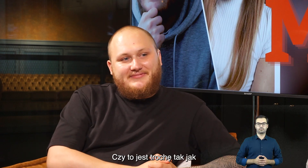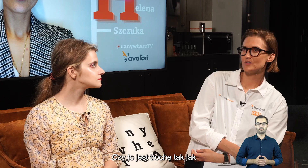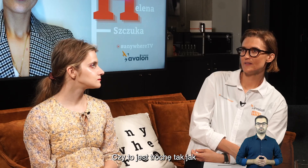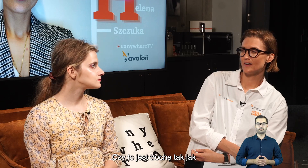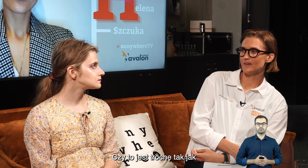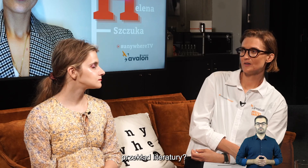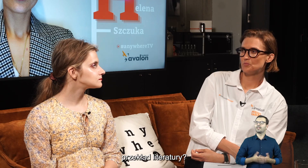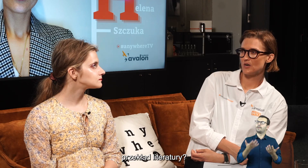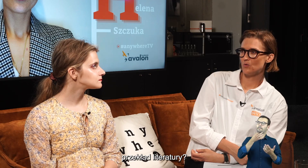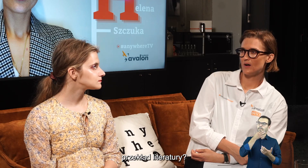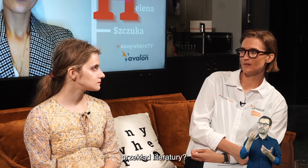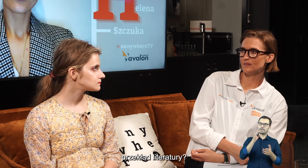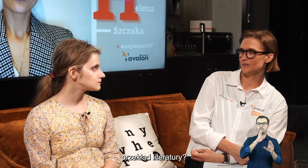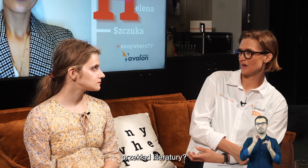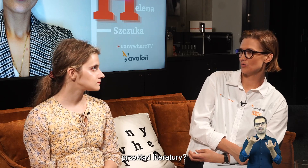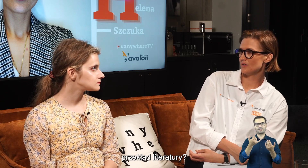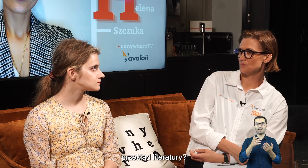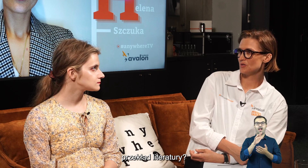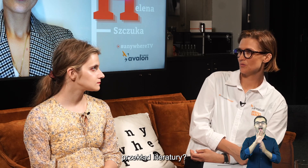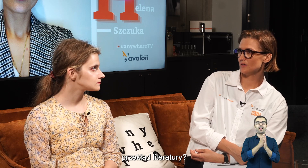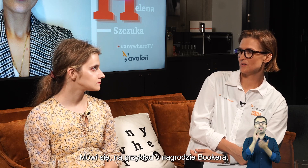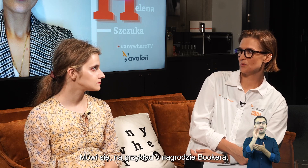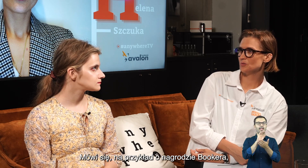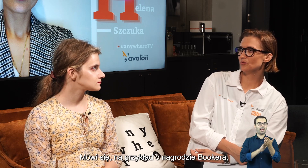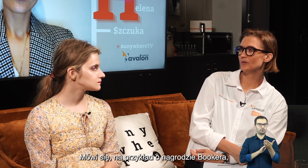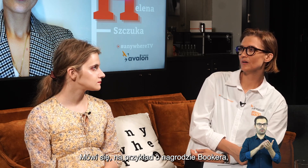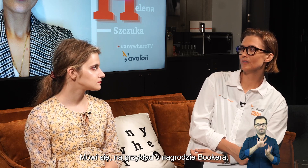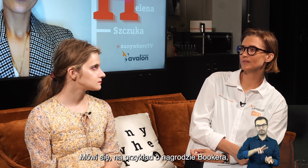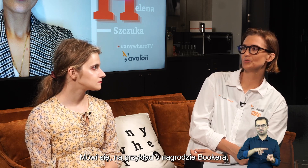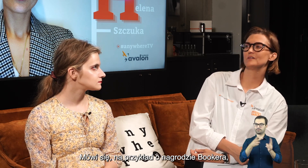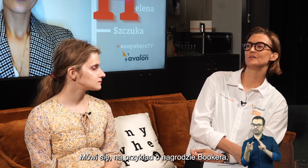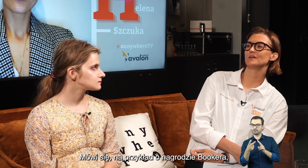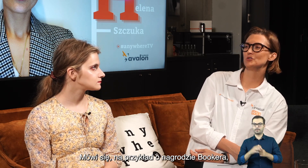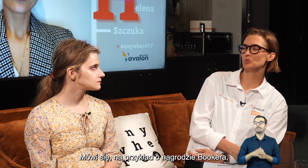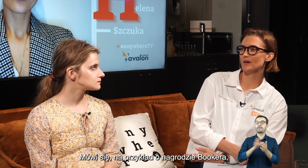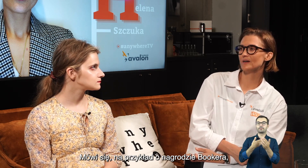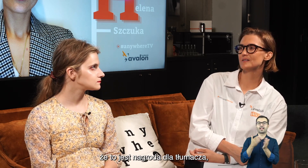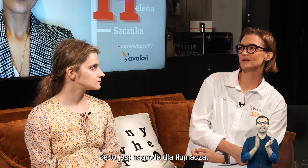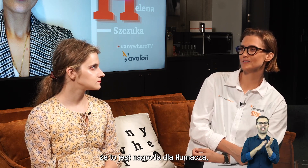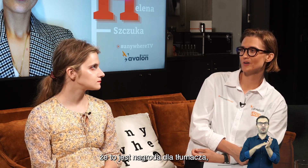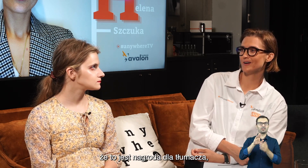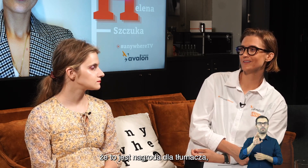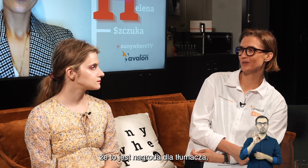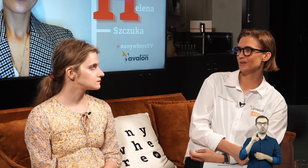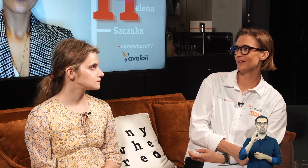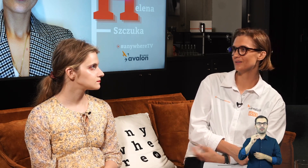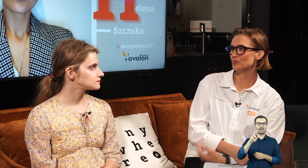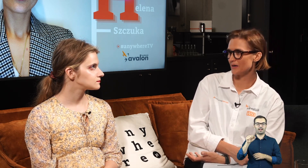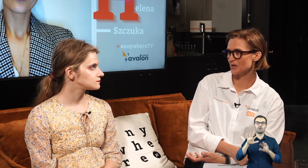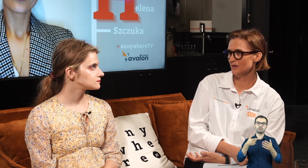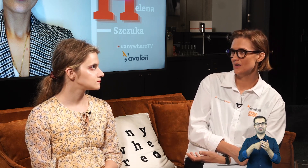Czy to jest trochę tak jak przekład literatury na przykład, że bo się mówi na przykład o nagrodzie Bookera, że to jest trochę nagroda